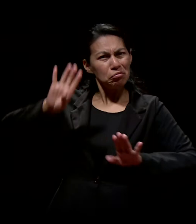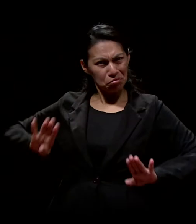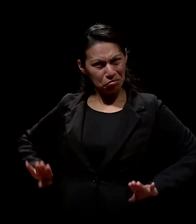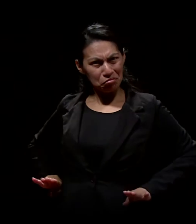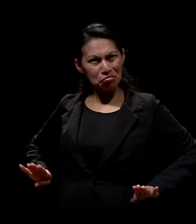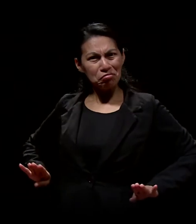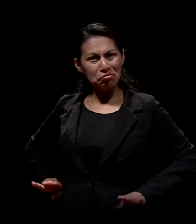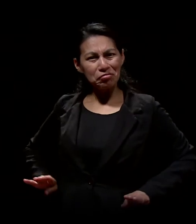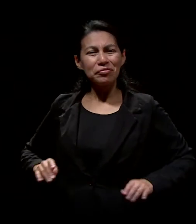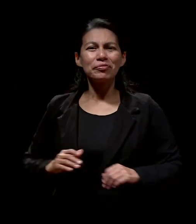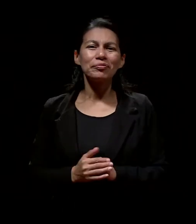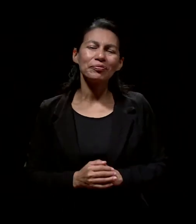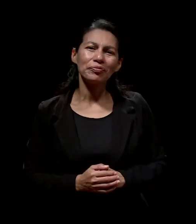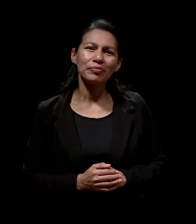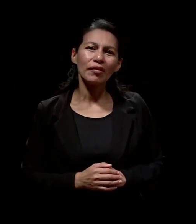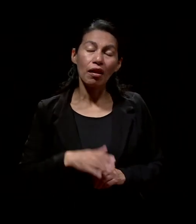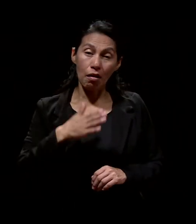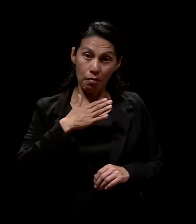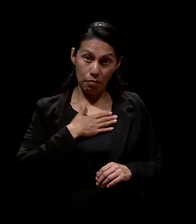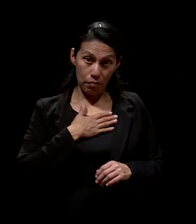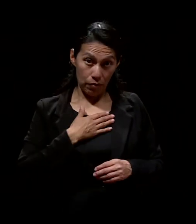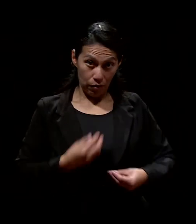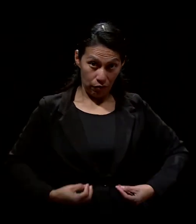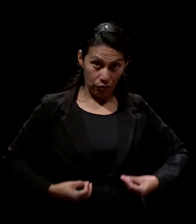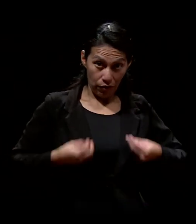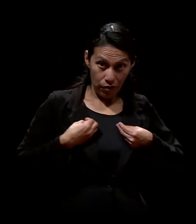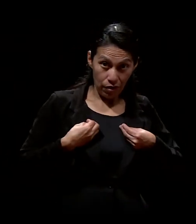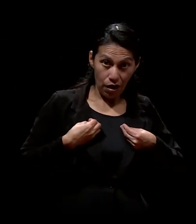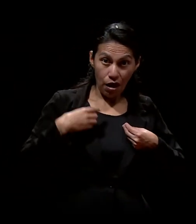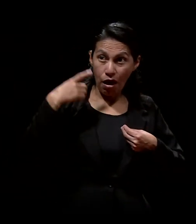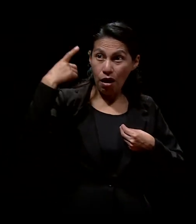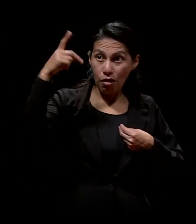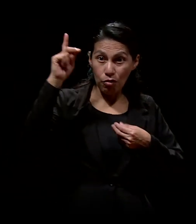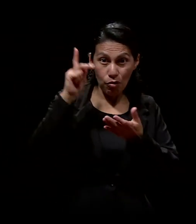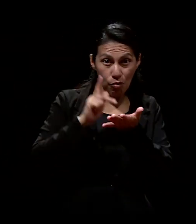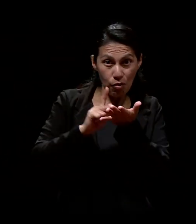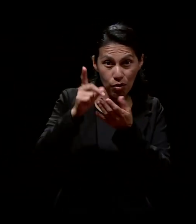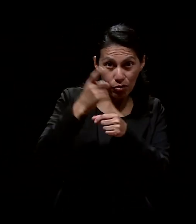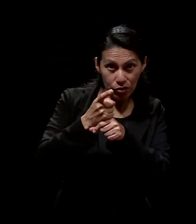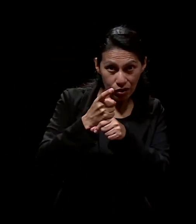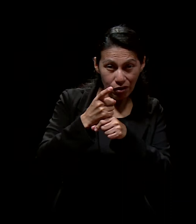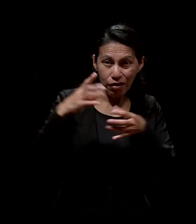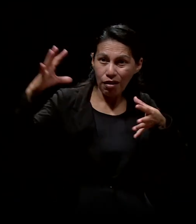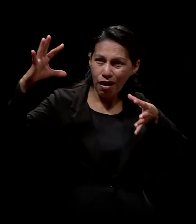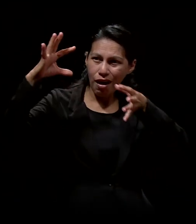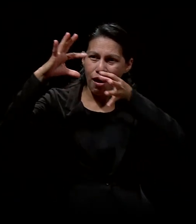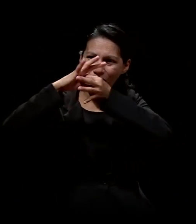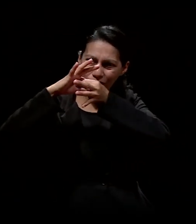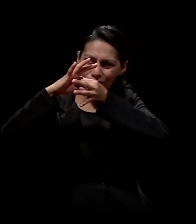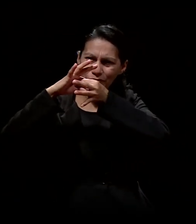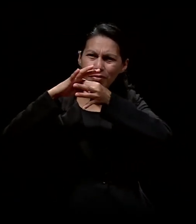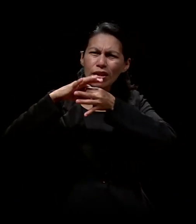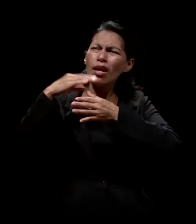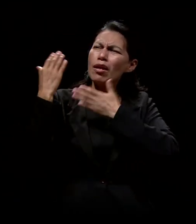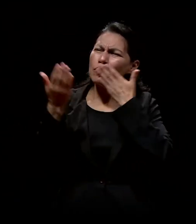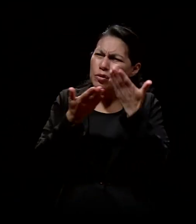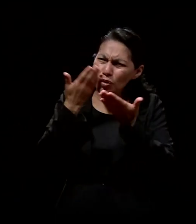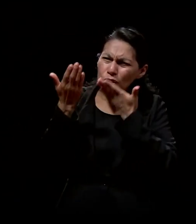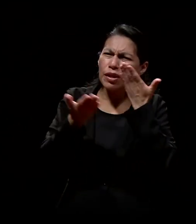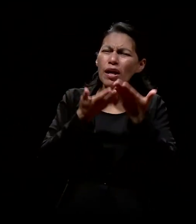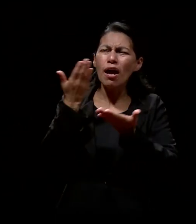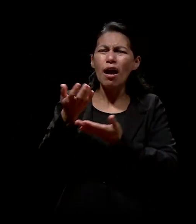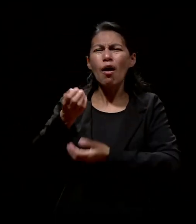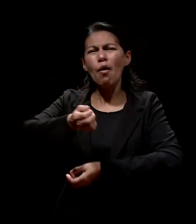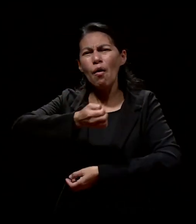nosotros. Pero hay que sintonizar nuestra vida con la voluntad de Dios. Hay que meditar, reflexionar en